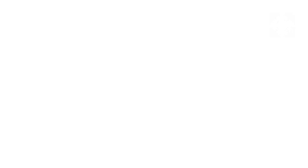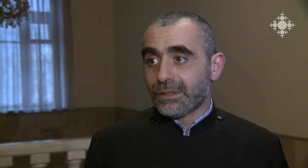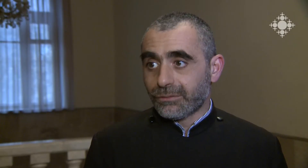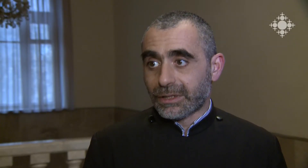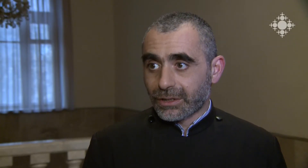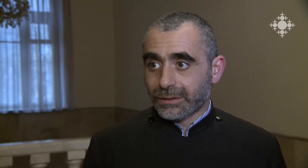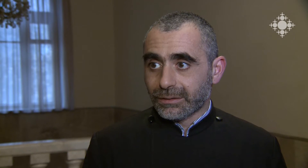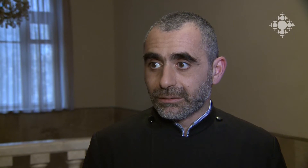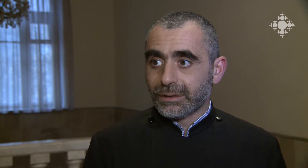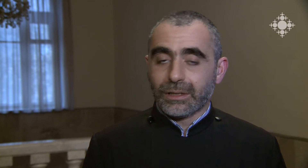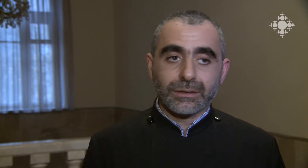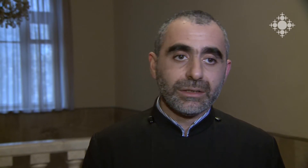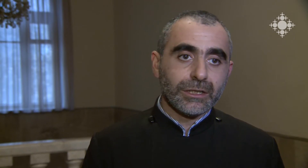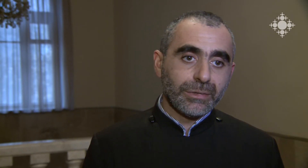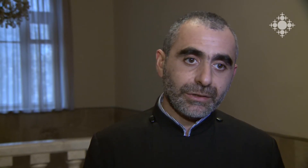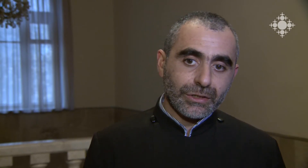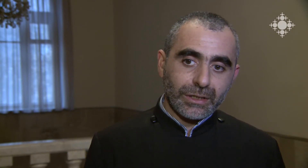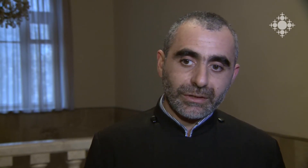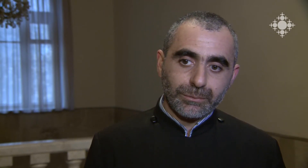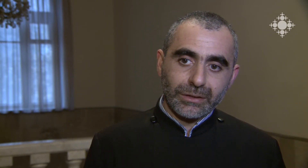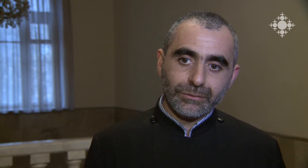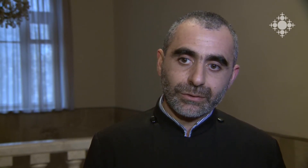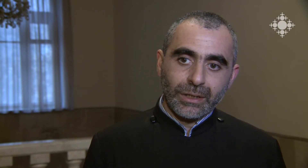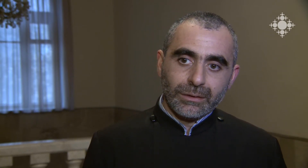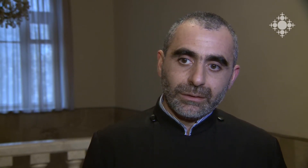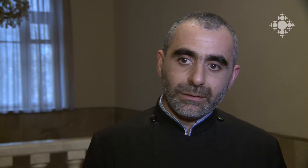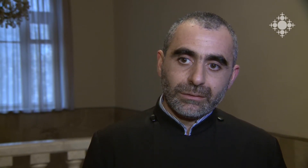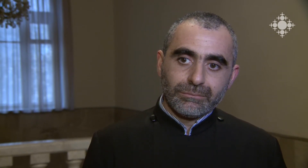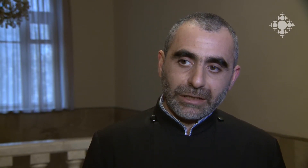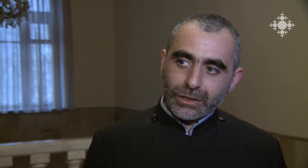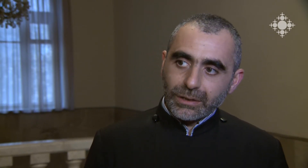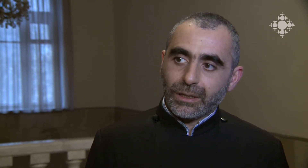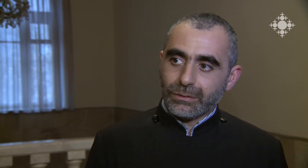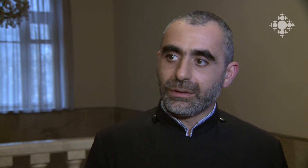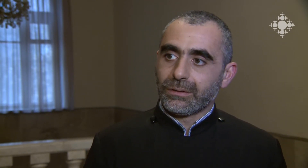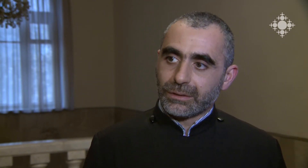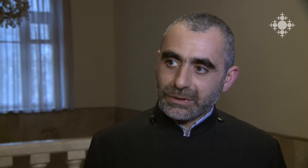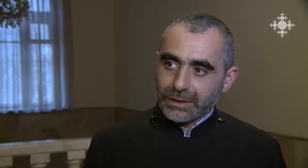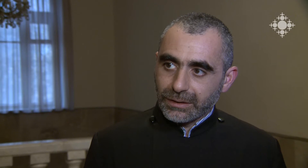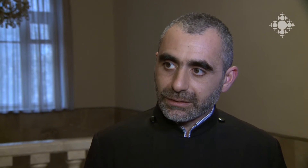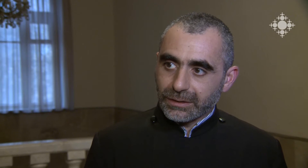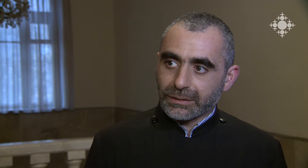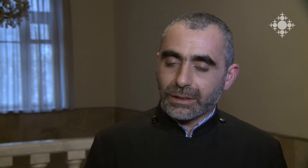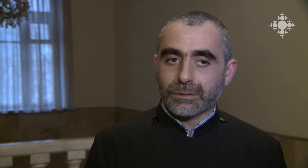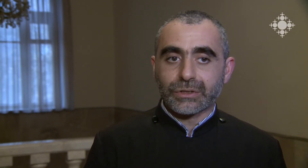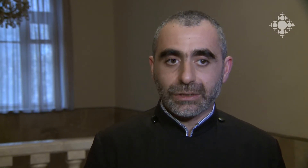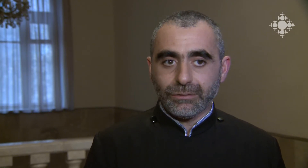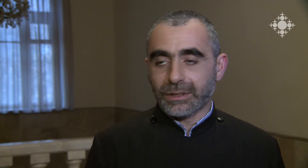սիրով աշխատեցին։ Իրարկի երբևէ չեղավ այդ բանը, որ մենք չենք կարող, ուրեմն դադարեցնենք նկարահանում, սիրով հասան